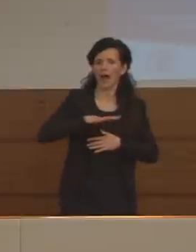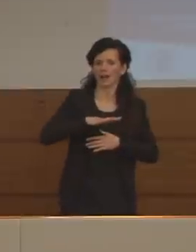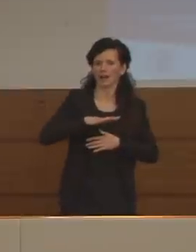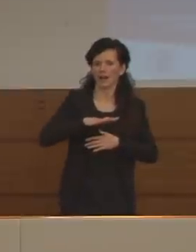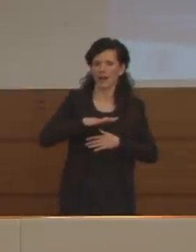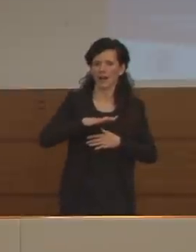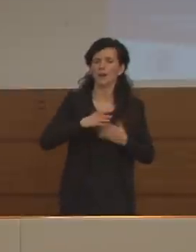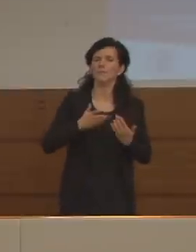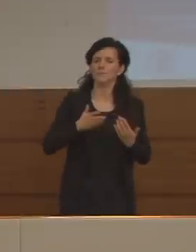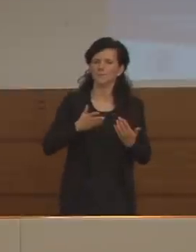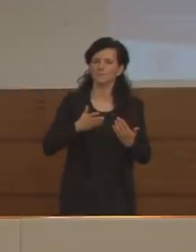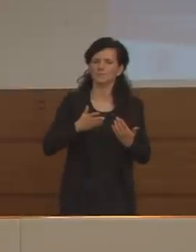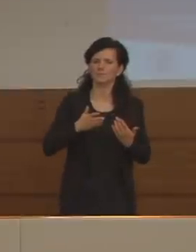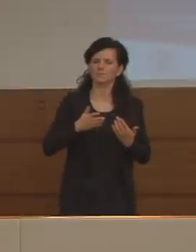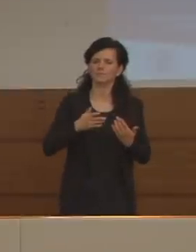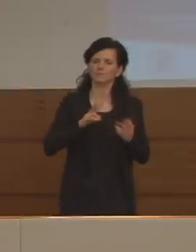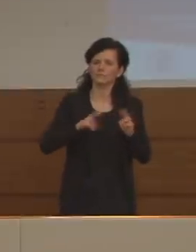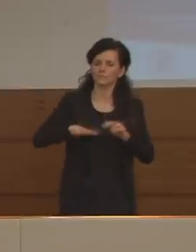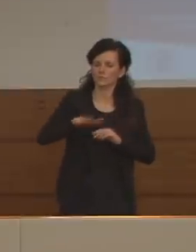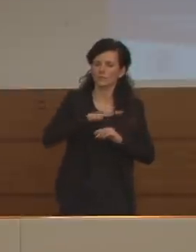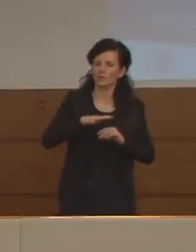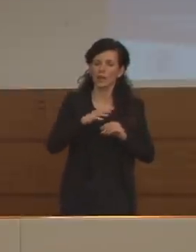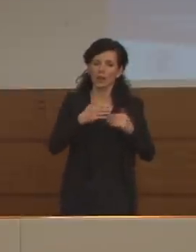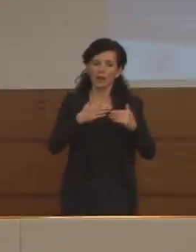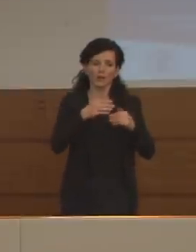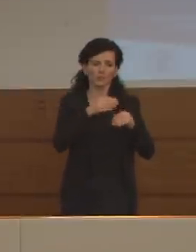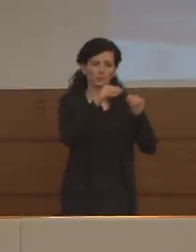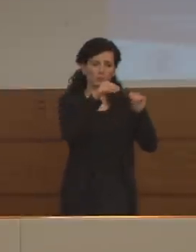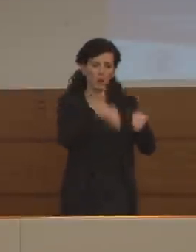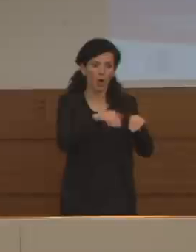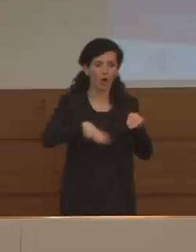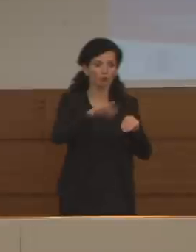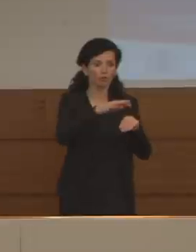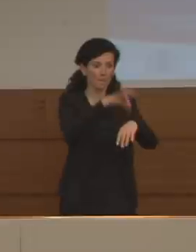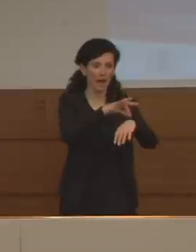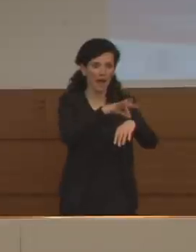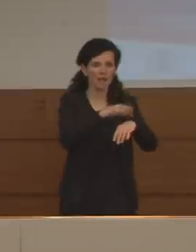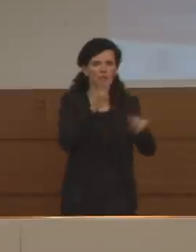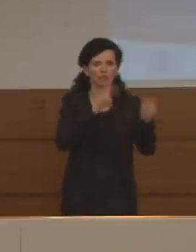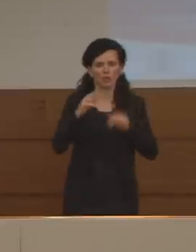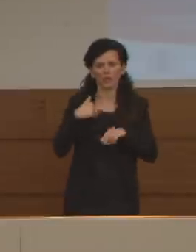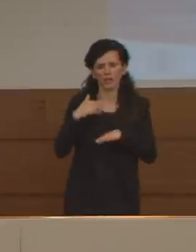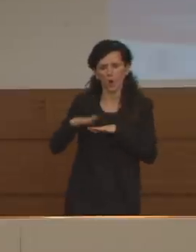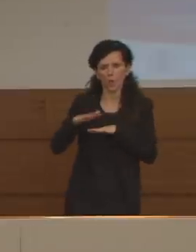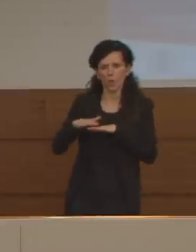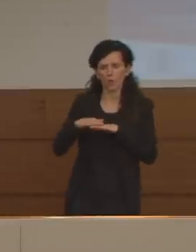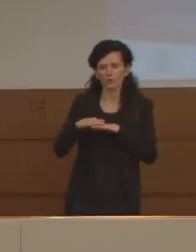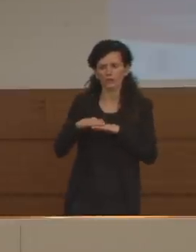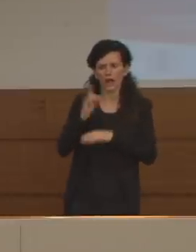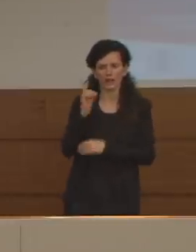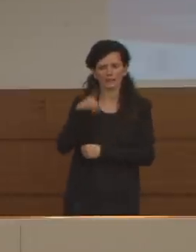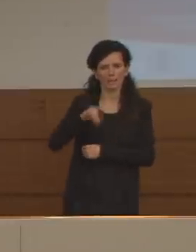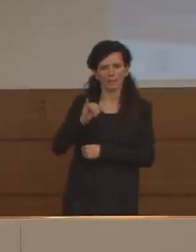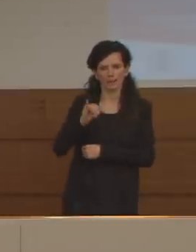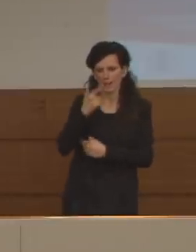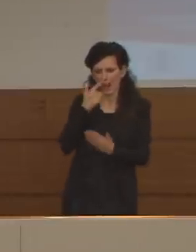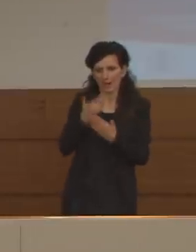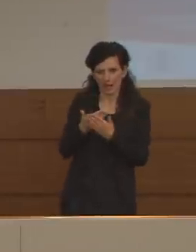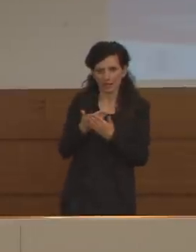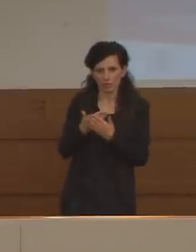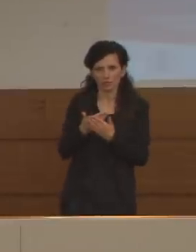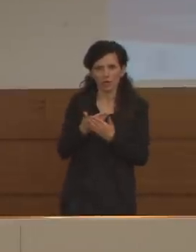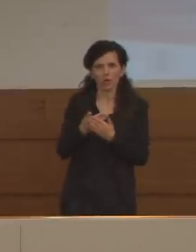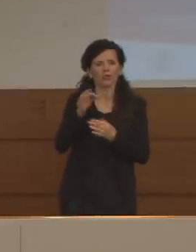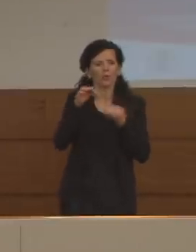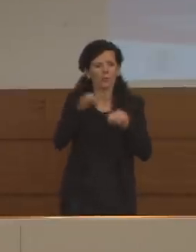critica dove sono allocati i malati e soprattutto se si trovano in uno spazio più aperto e non in stanze